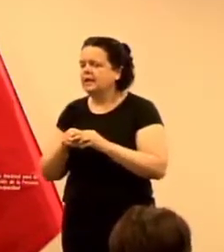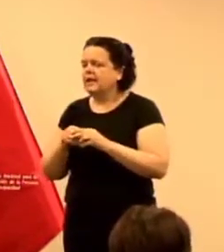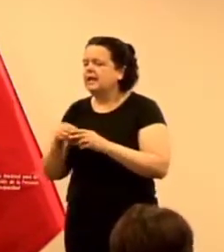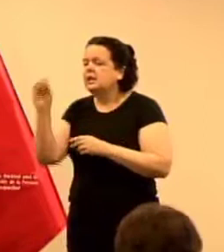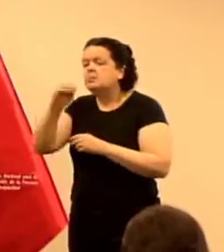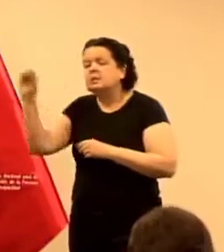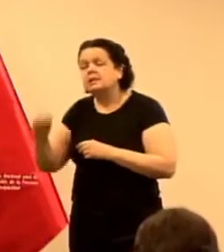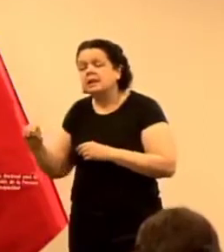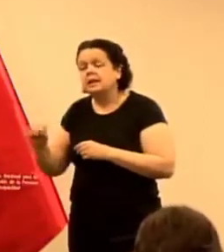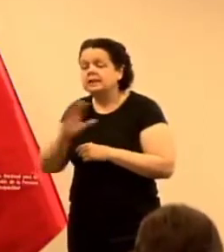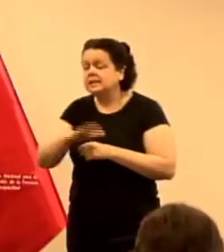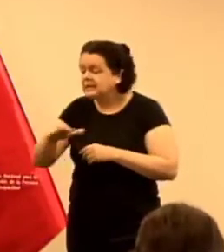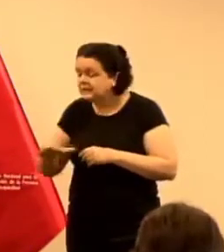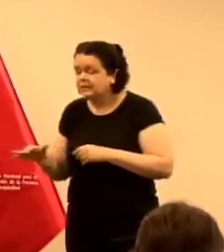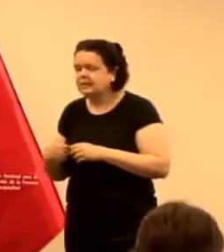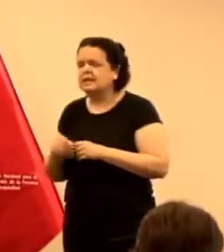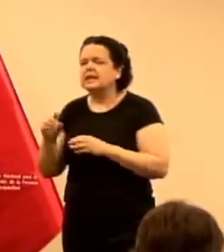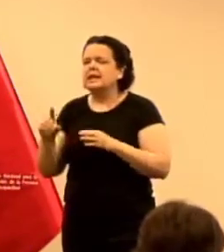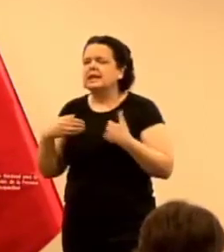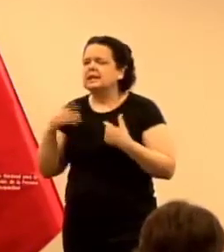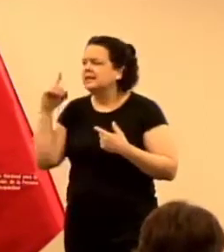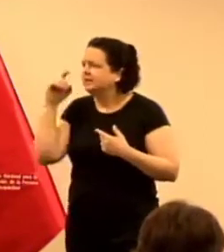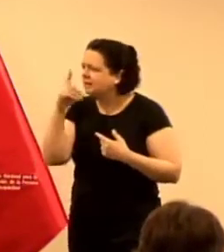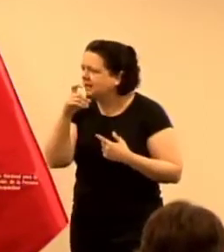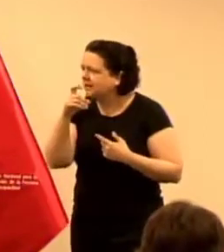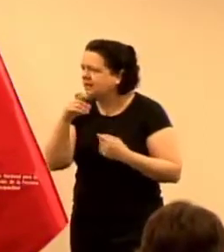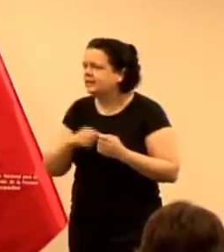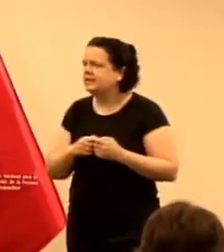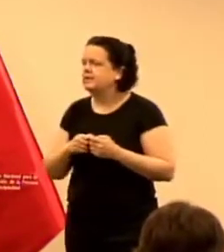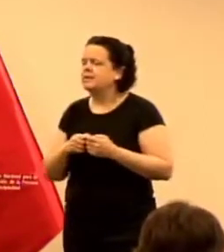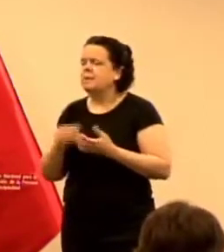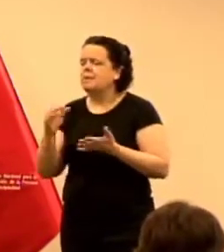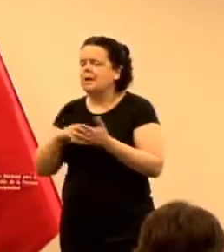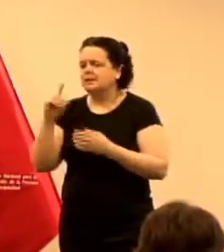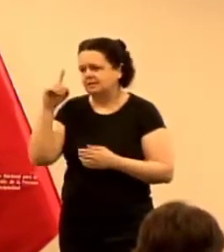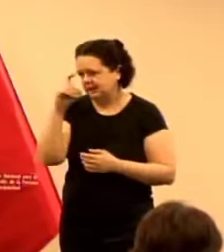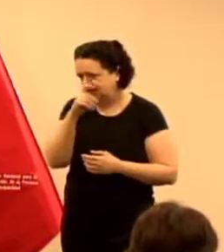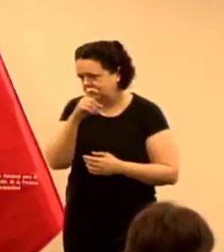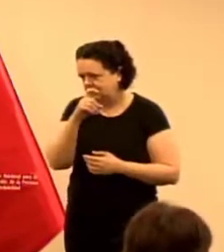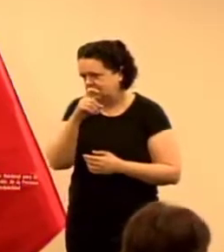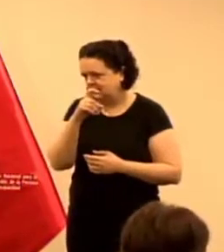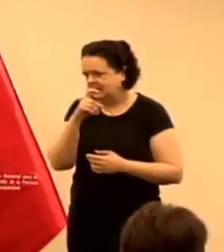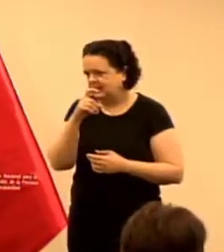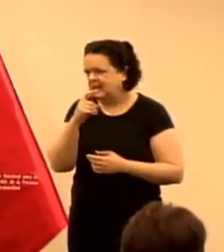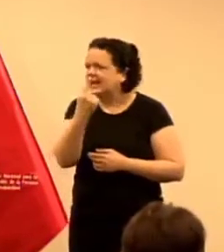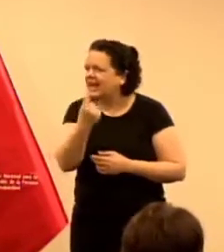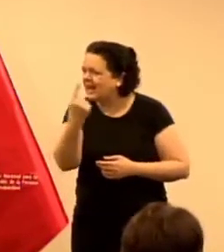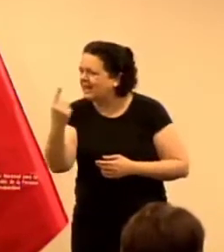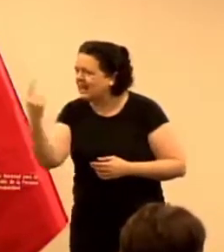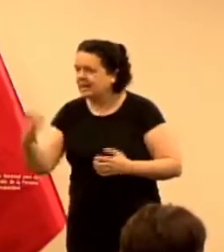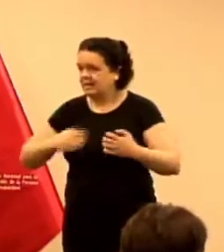niños y niñas que tienen dificultades funcionales severas en al menos un ámbito. O sea, cada día para las